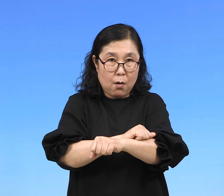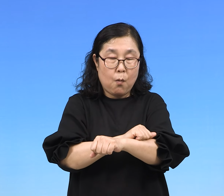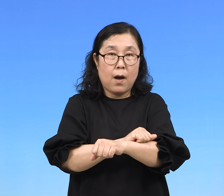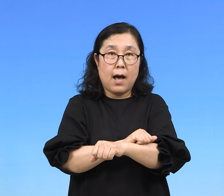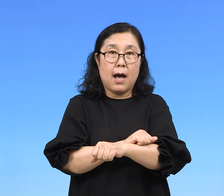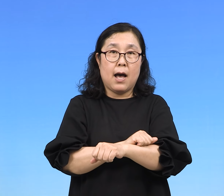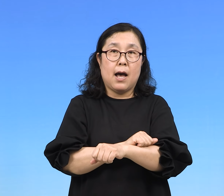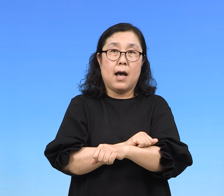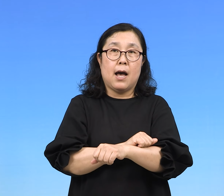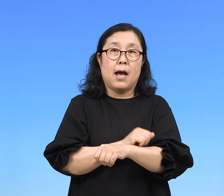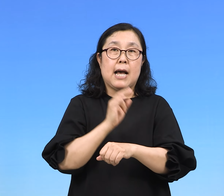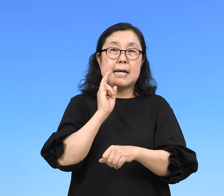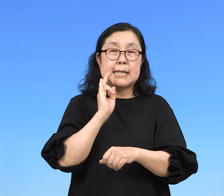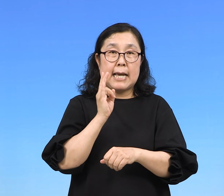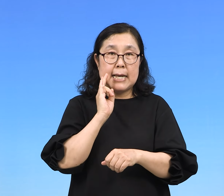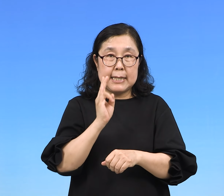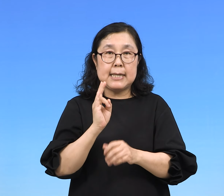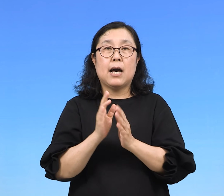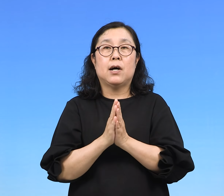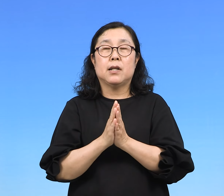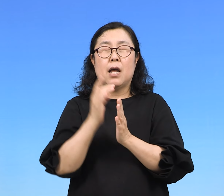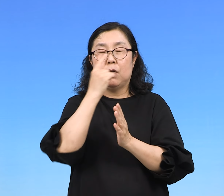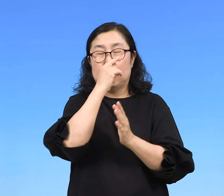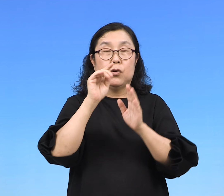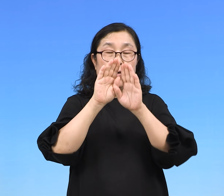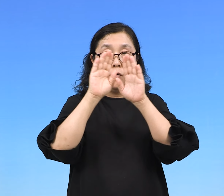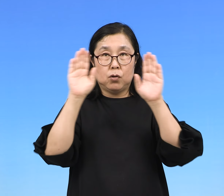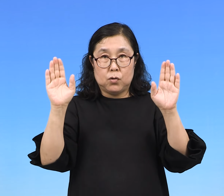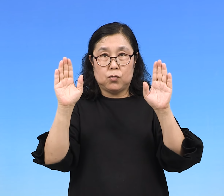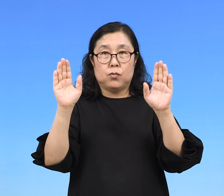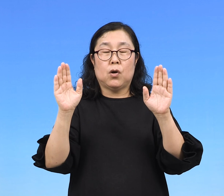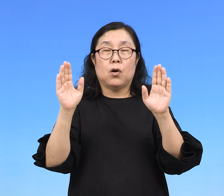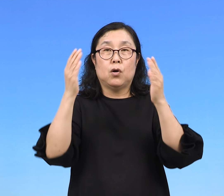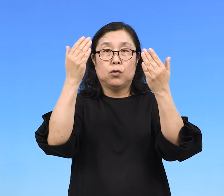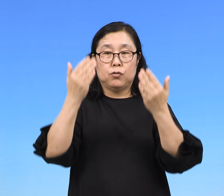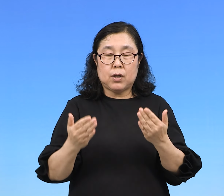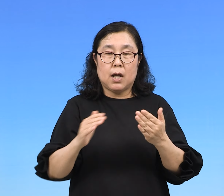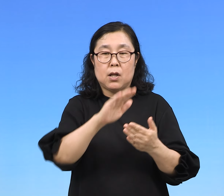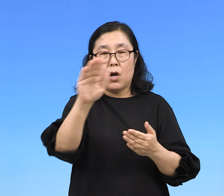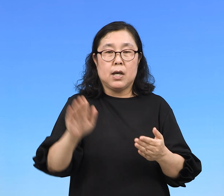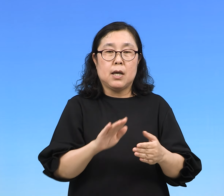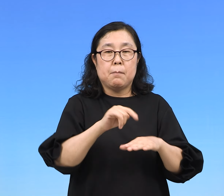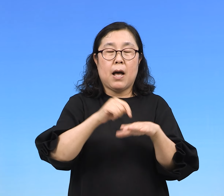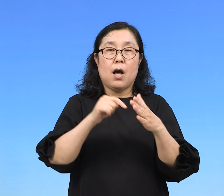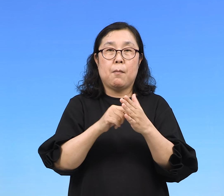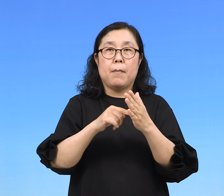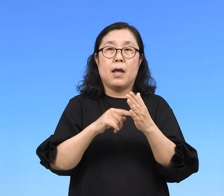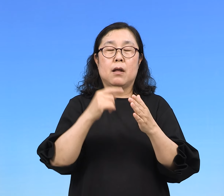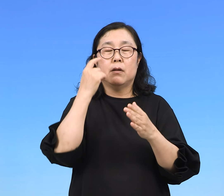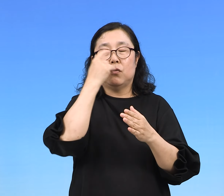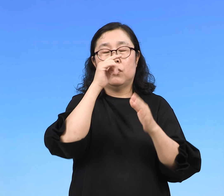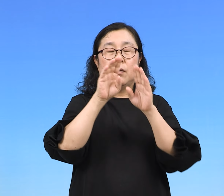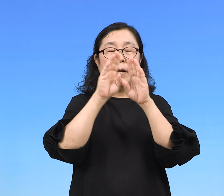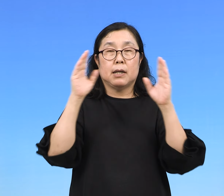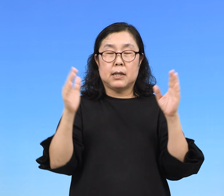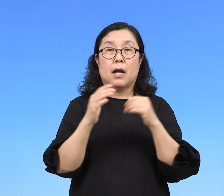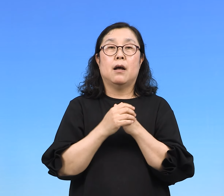주사 하나님을 알게 하시고 그 일이 가능하도록 18절, 너희 마음의 눈을 밝히사